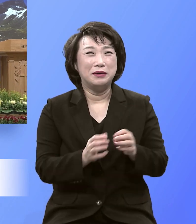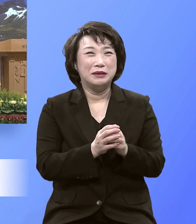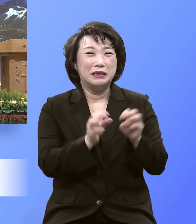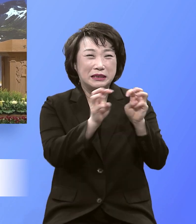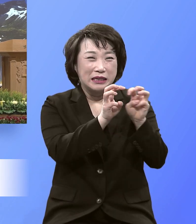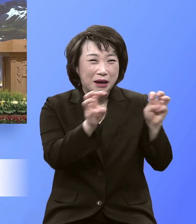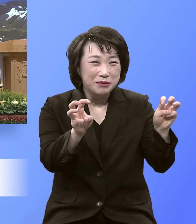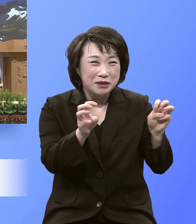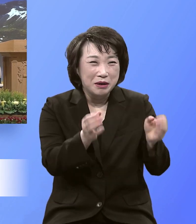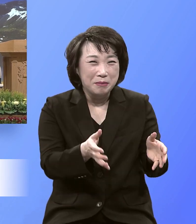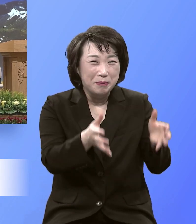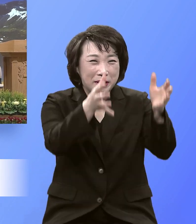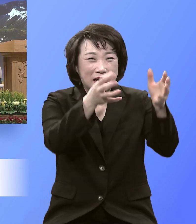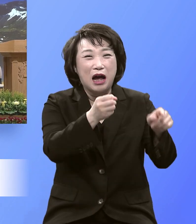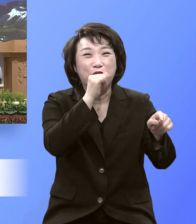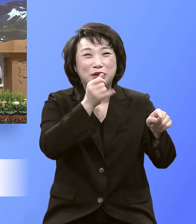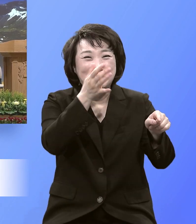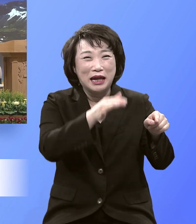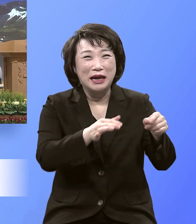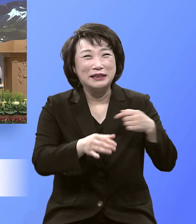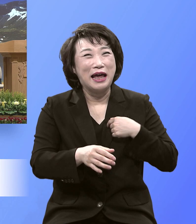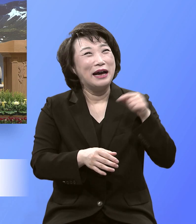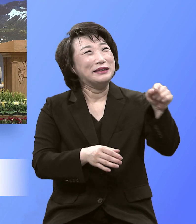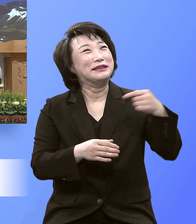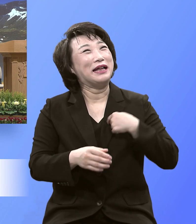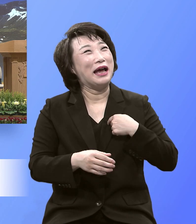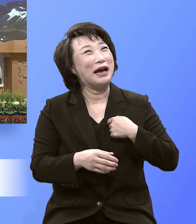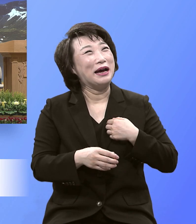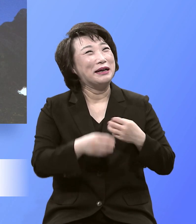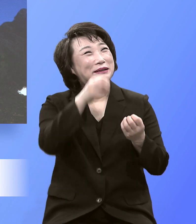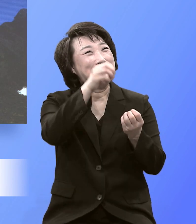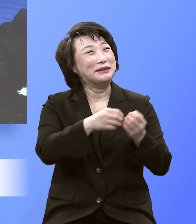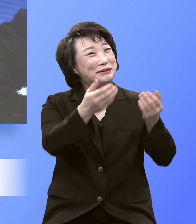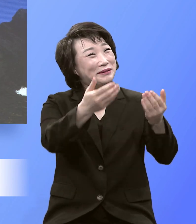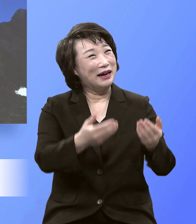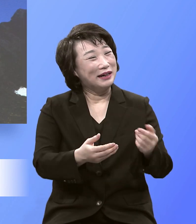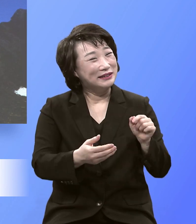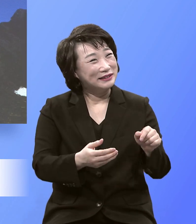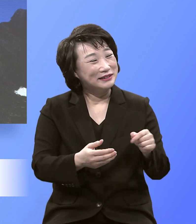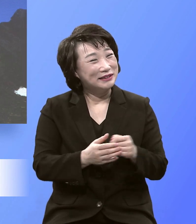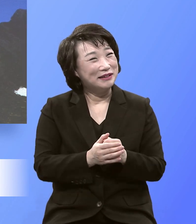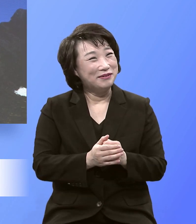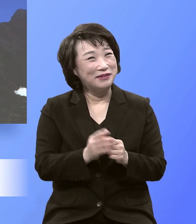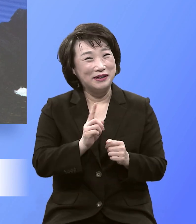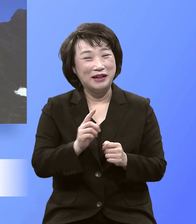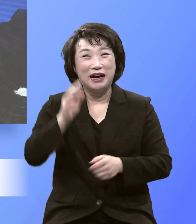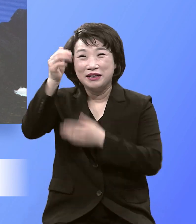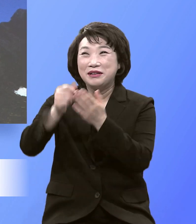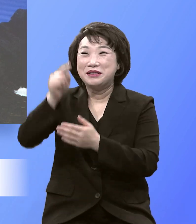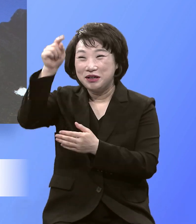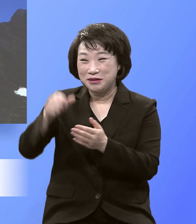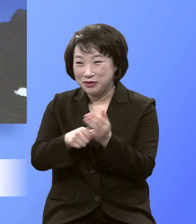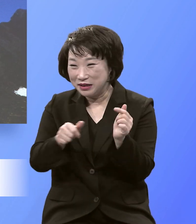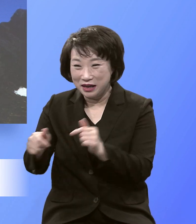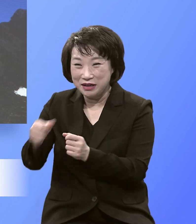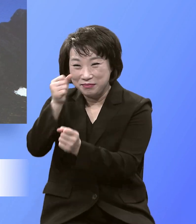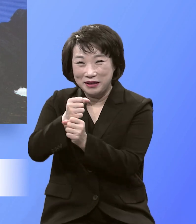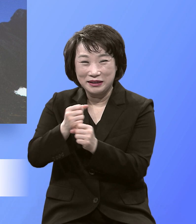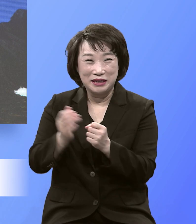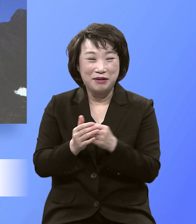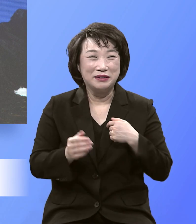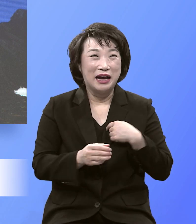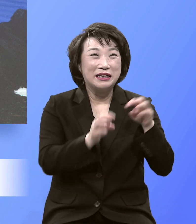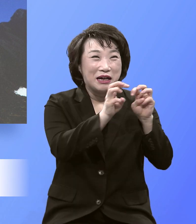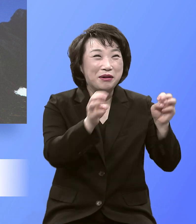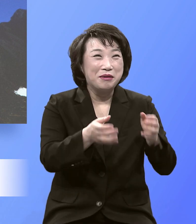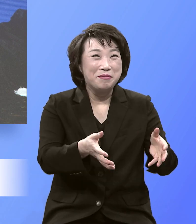하나 있는데 내가 그런 좀 우리 하나님이 천지만물을 지었으니 그런 것 하나